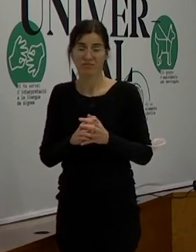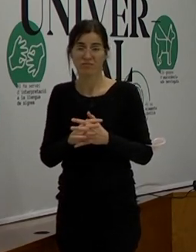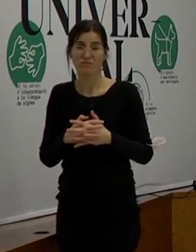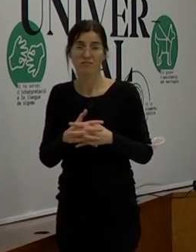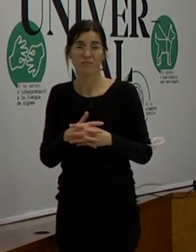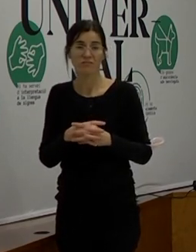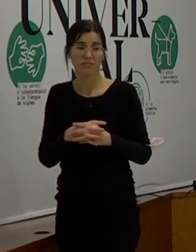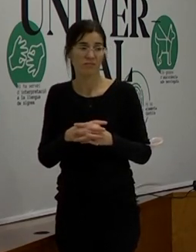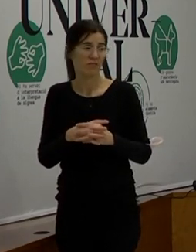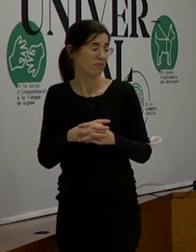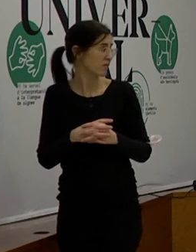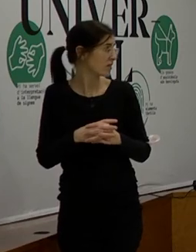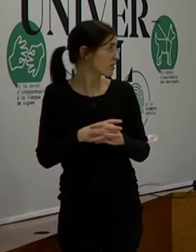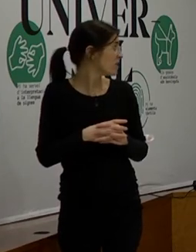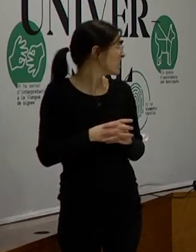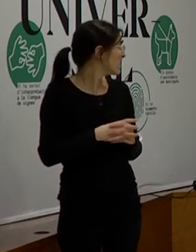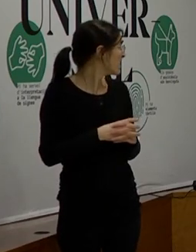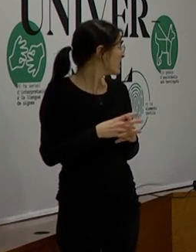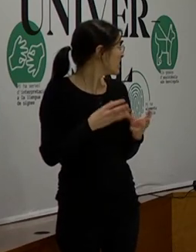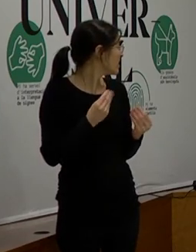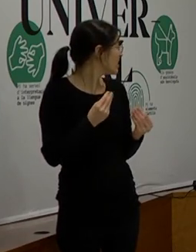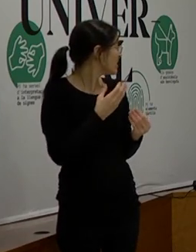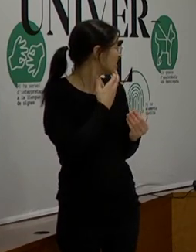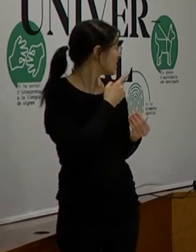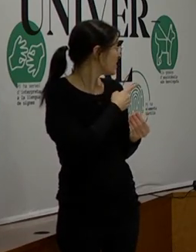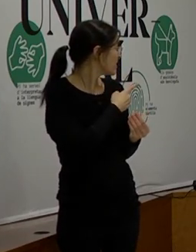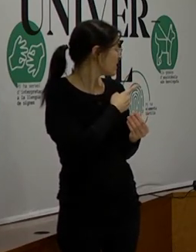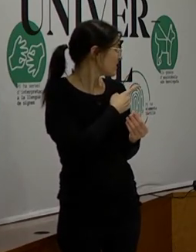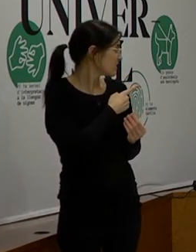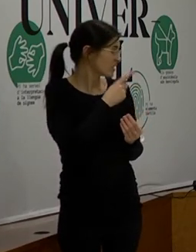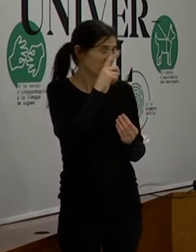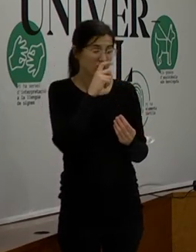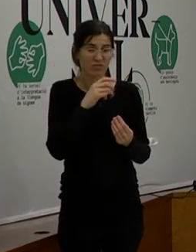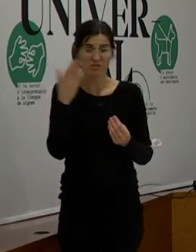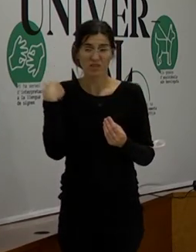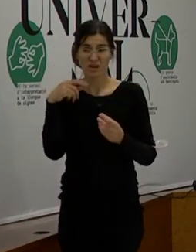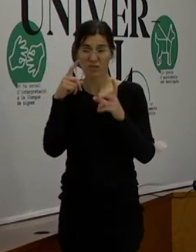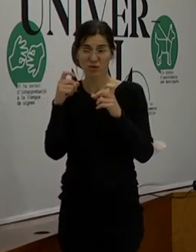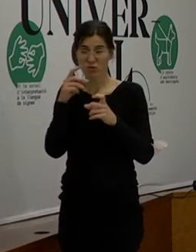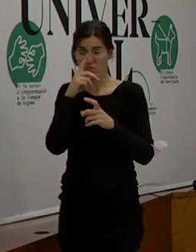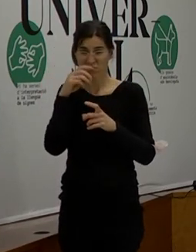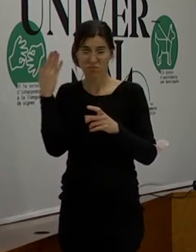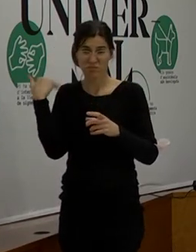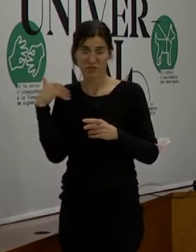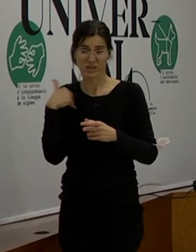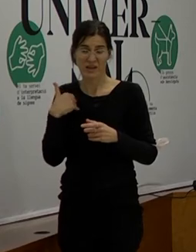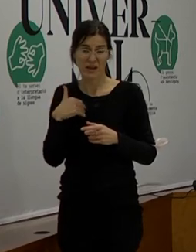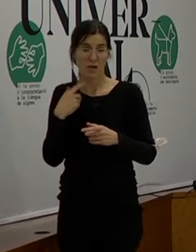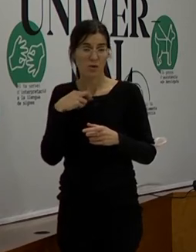Bueno, muchas plazas. Veus aquesta? Mira, té més anys que Matusalén aquesta foto, però veus,